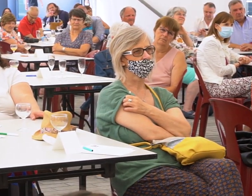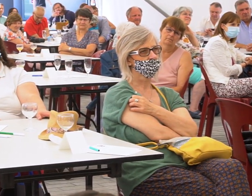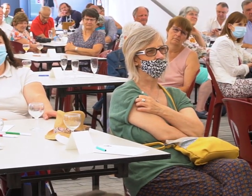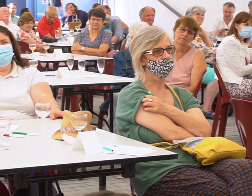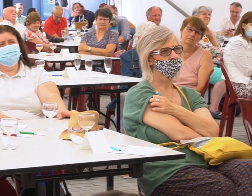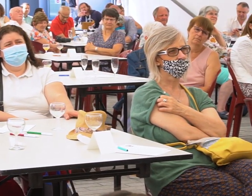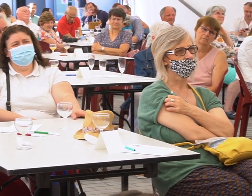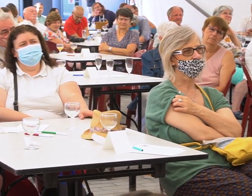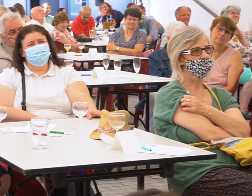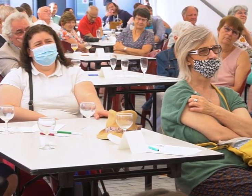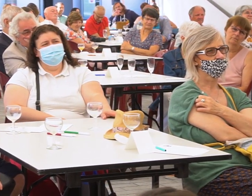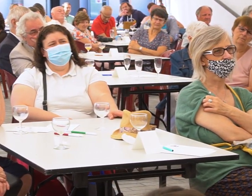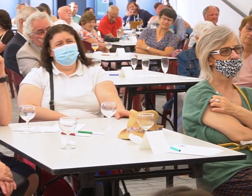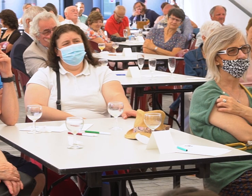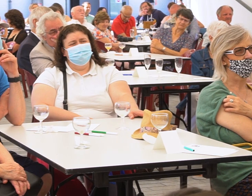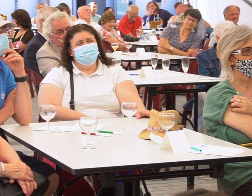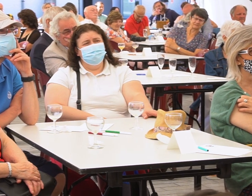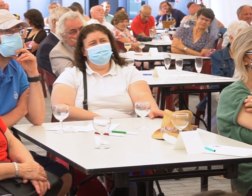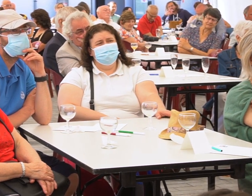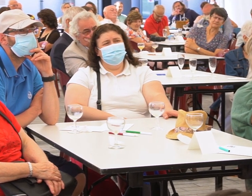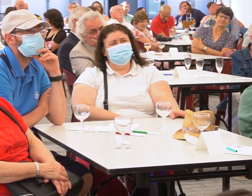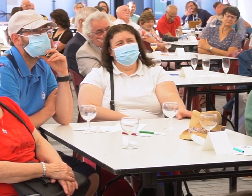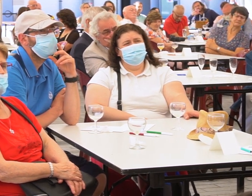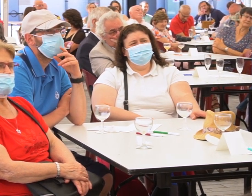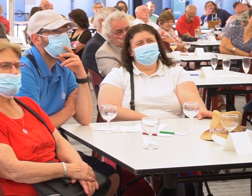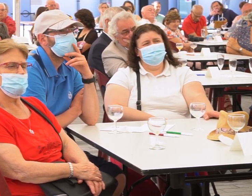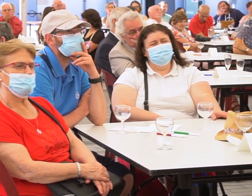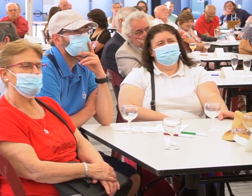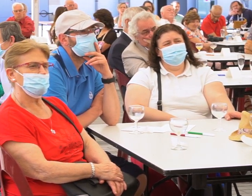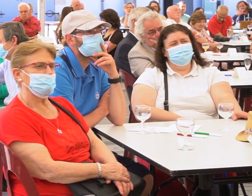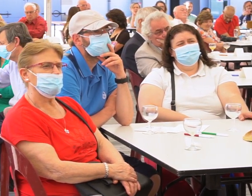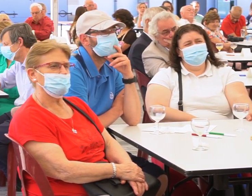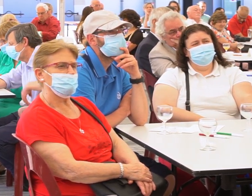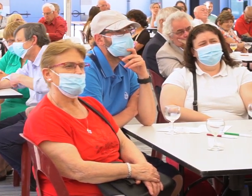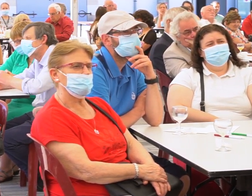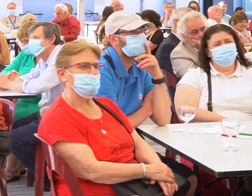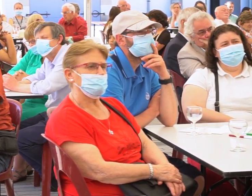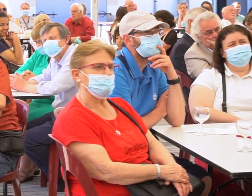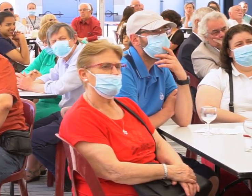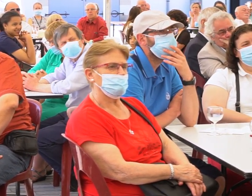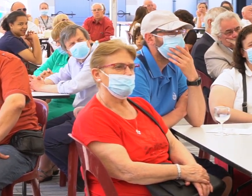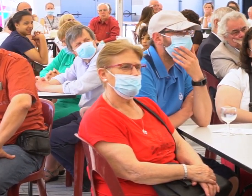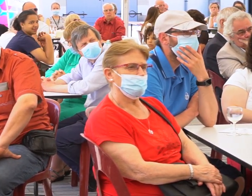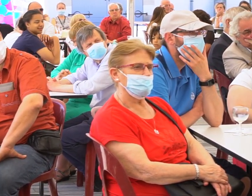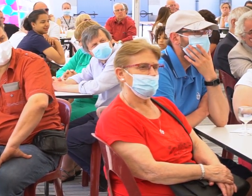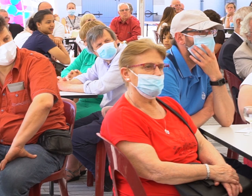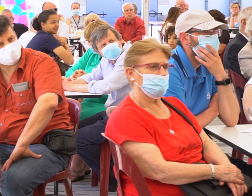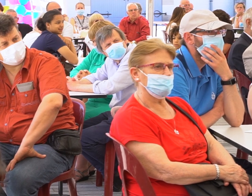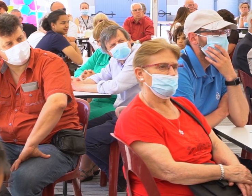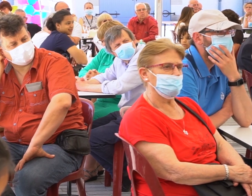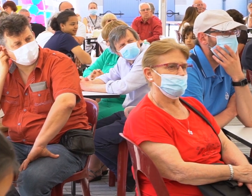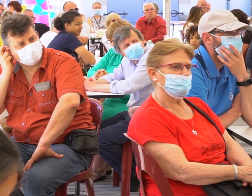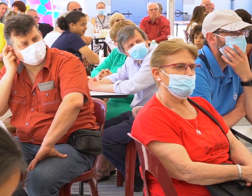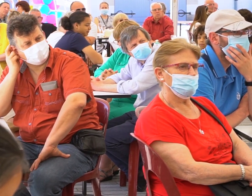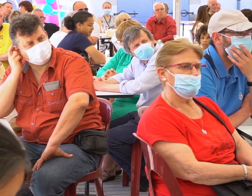l'œuvre remarquable et inépuisable de Marcel Marlier qui, elle, n'a pas pris une ride comme son héroïne. Ce travail, nous